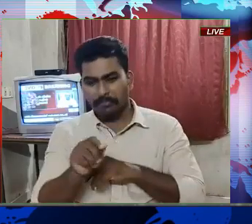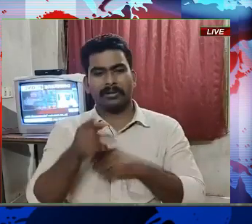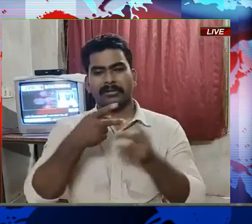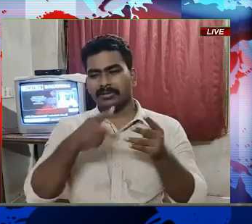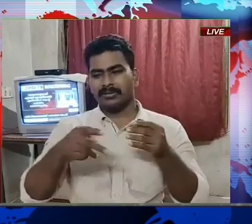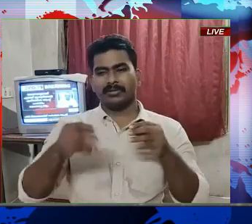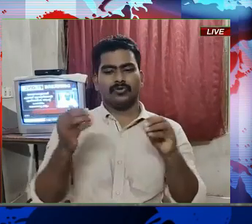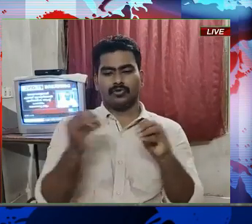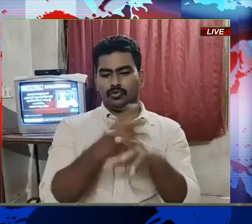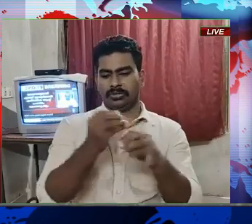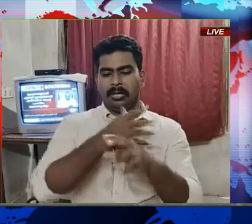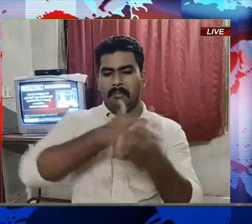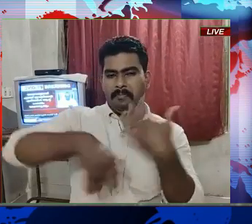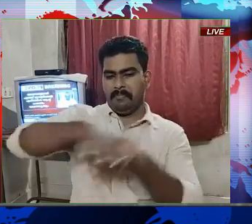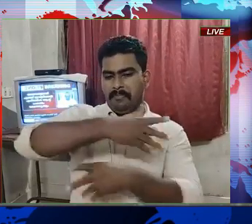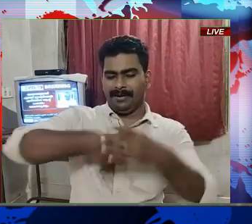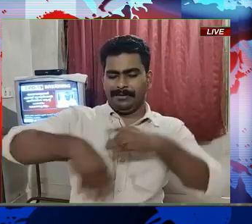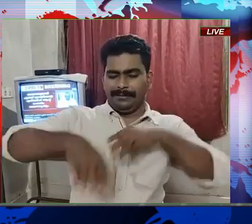നമ്മുടെ മനസ്സിലുണ്ടാകേണ്ടതാണ്.